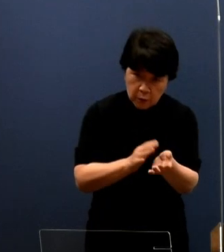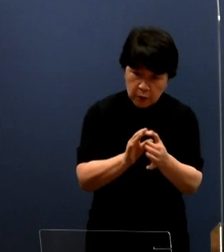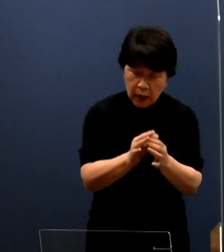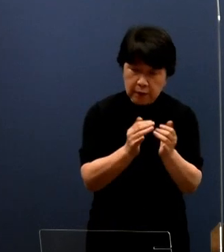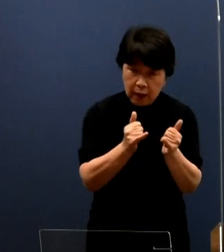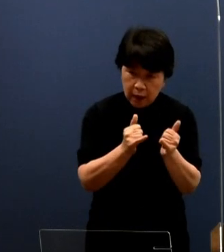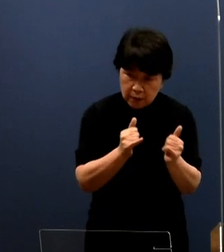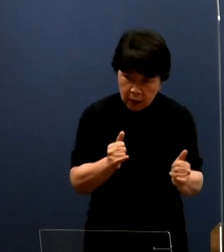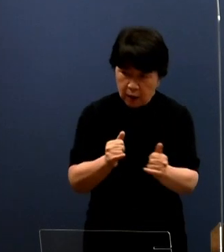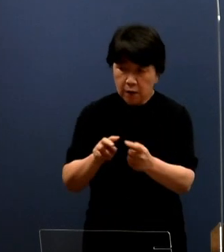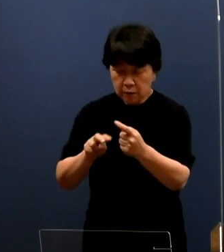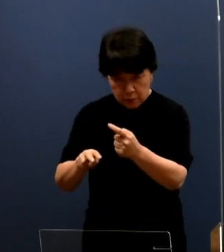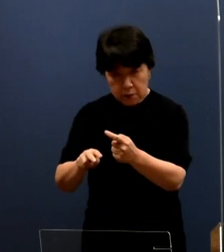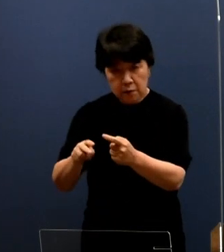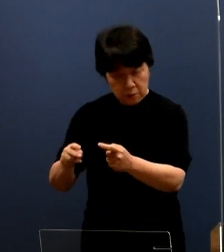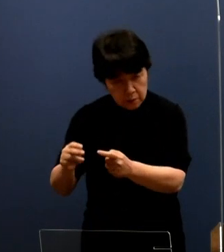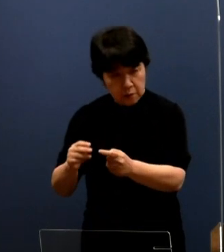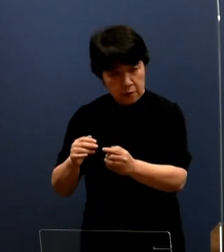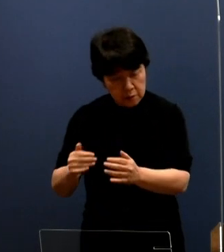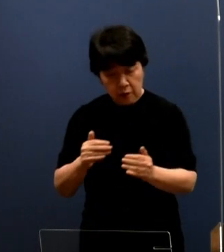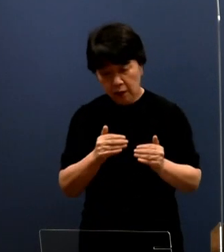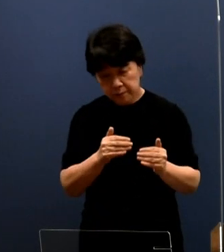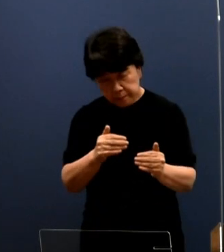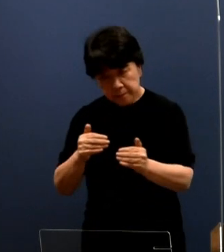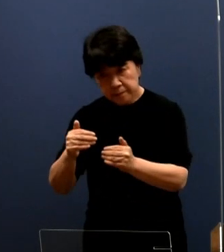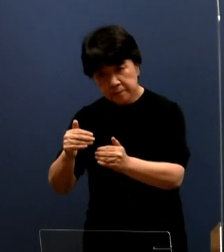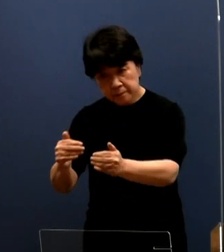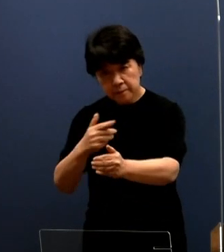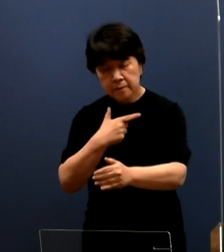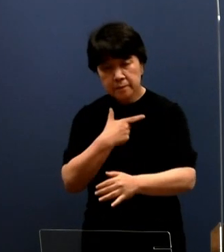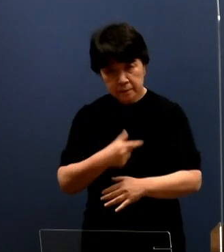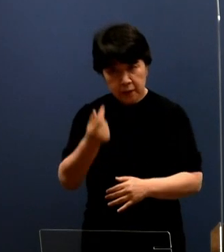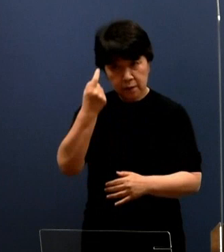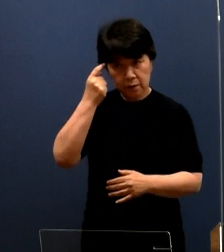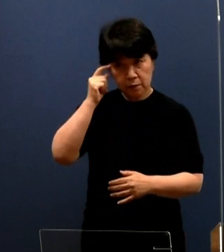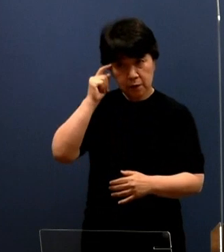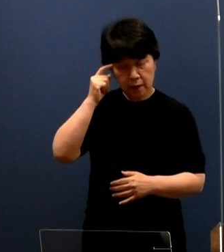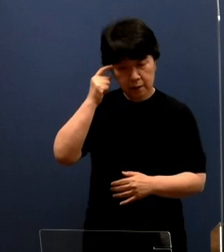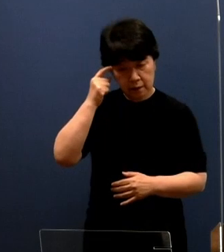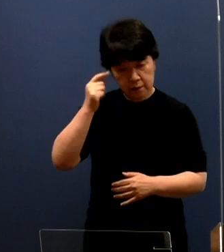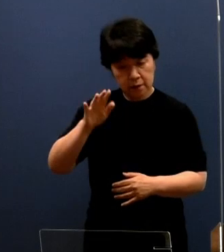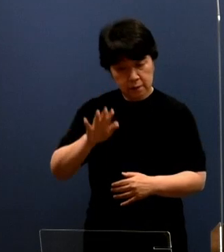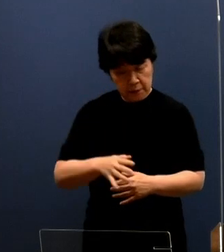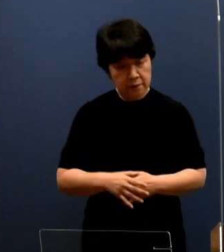。 というふうに、まあ、心がけるというか目指していくということですね。はいはい、